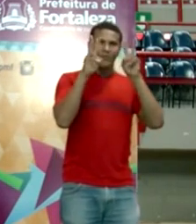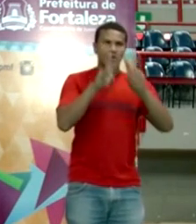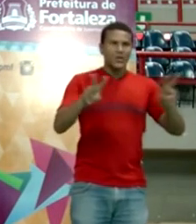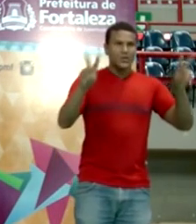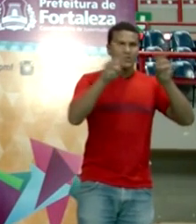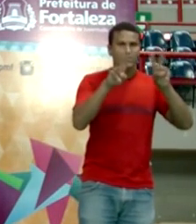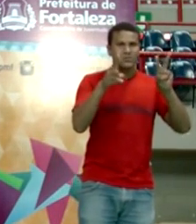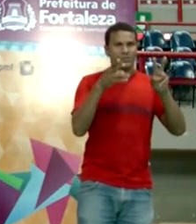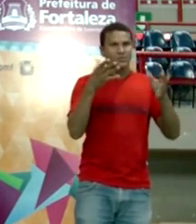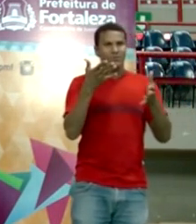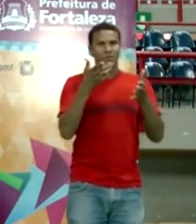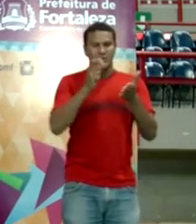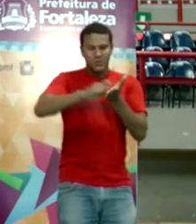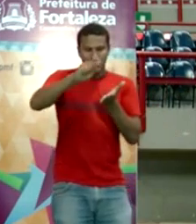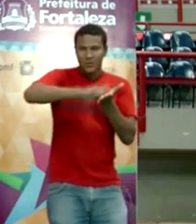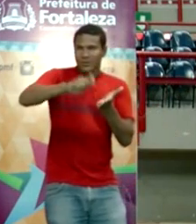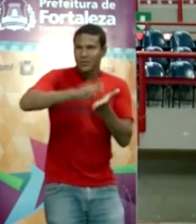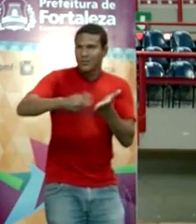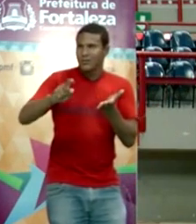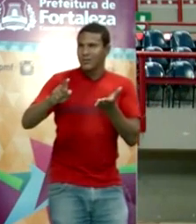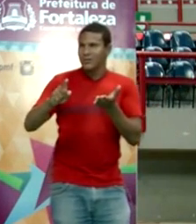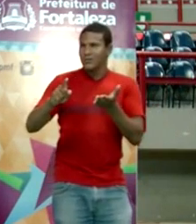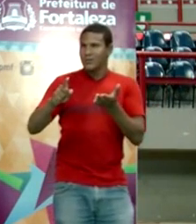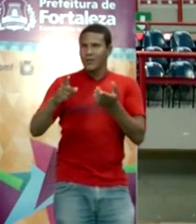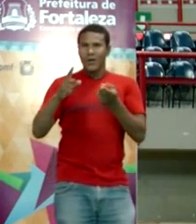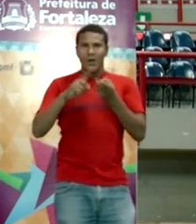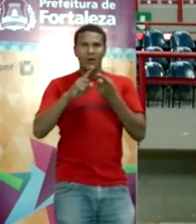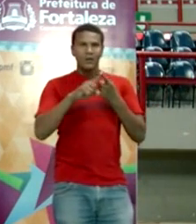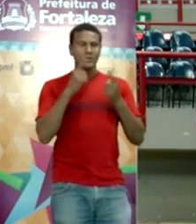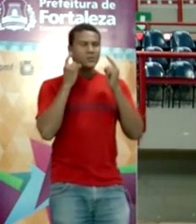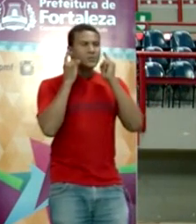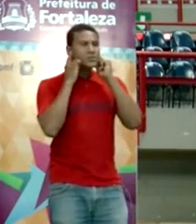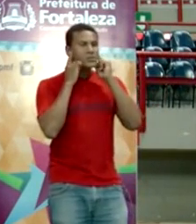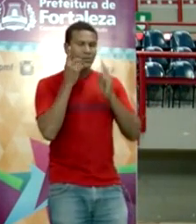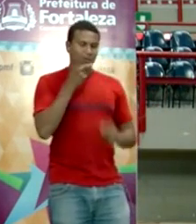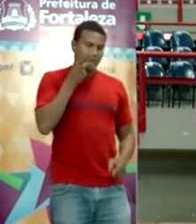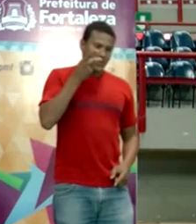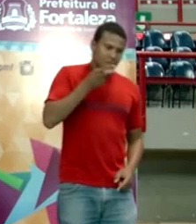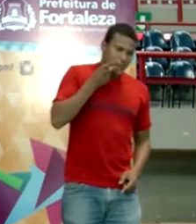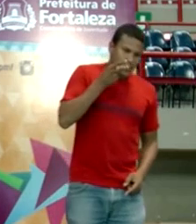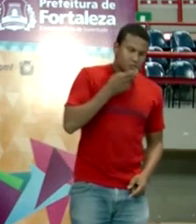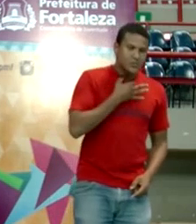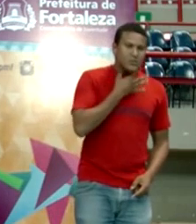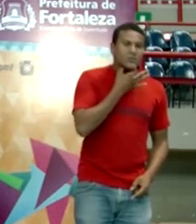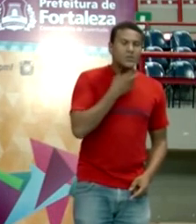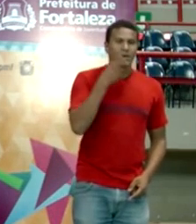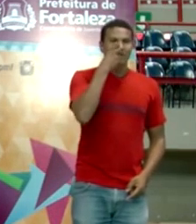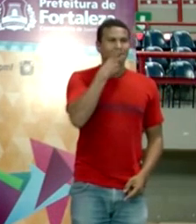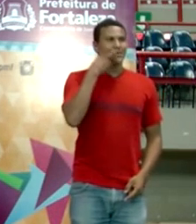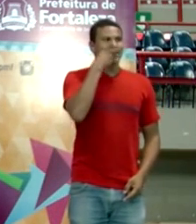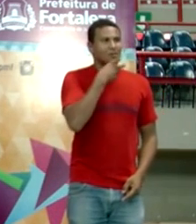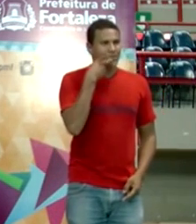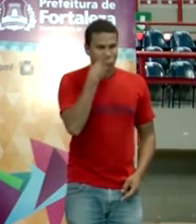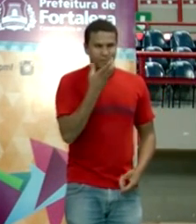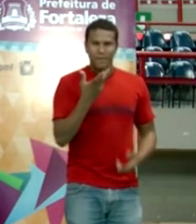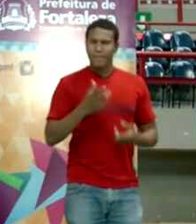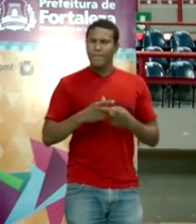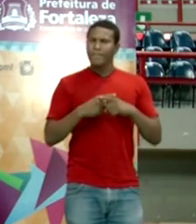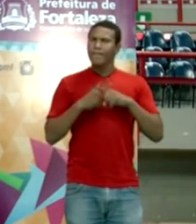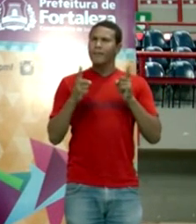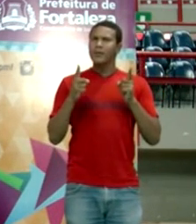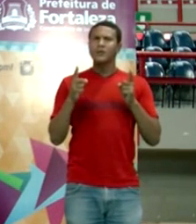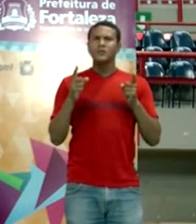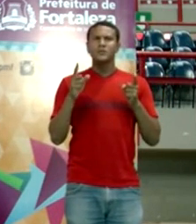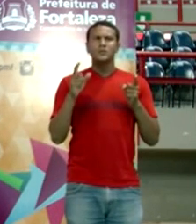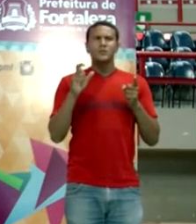da linguagem escrita, precisamos da audição, da fala, para a oralidade. Mas quando